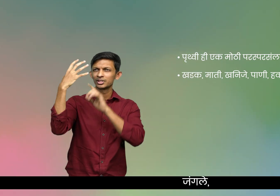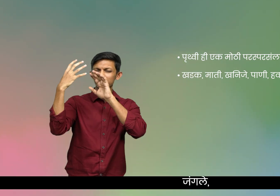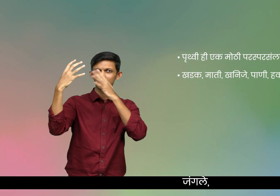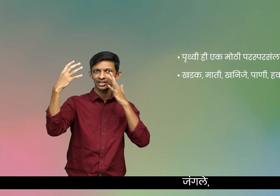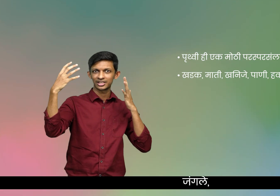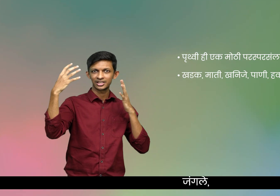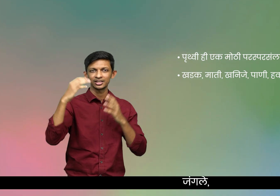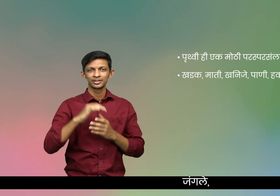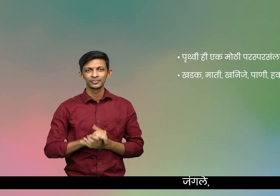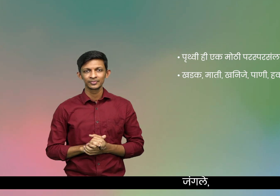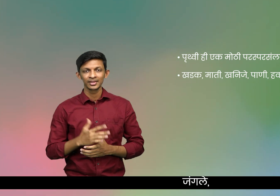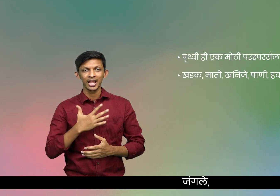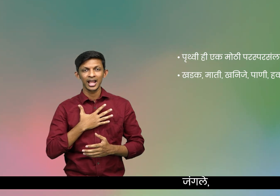जंगले,